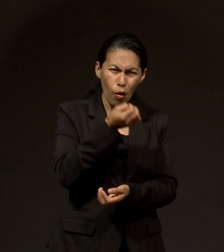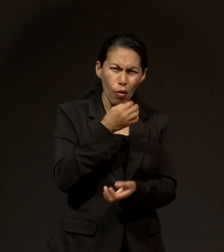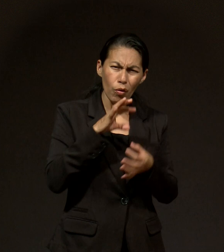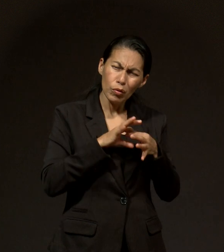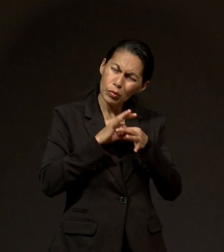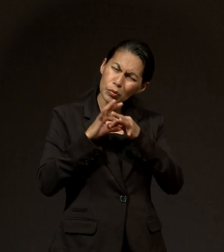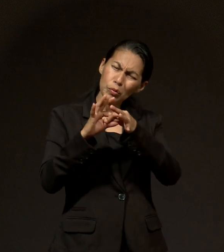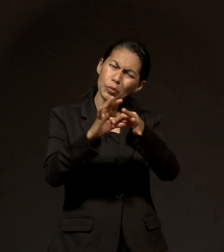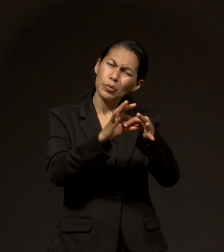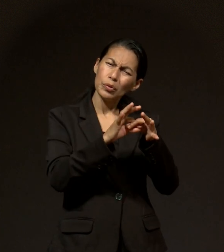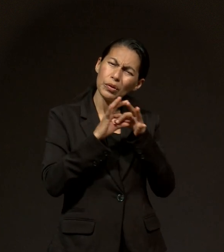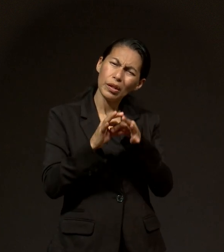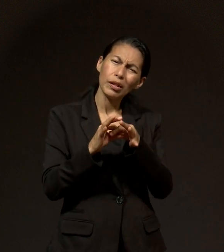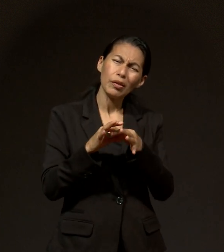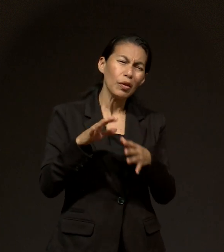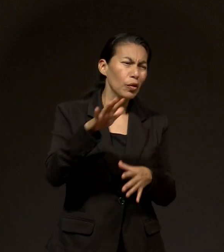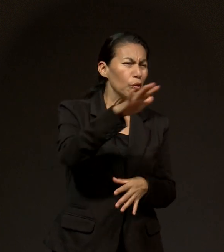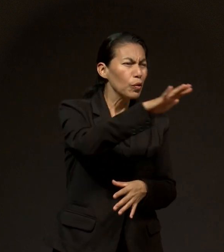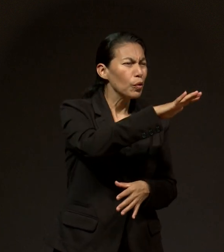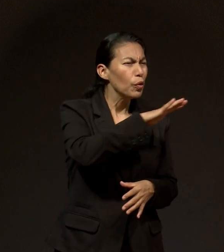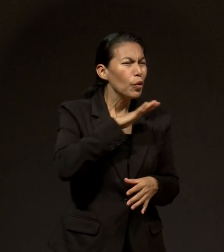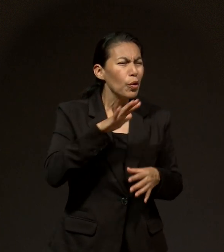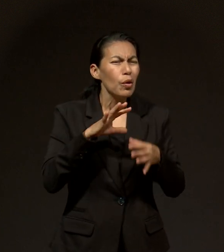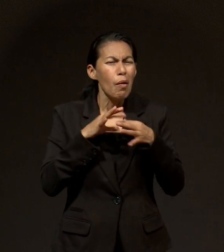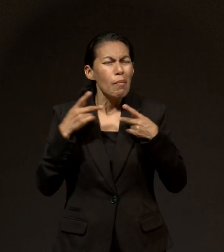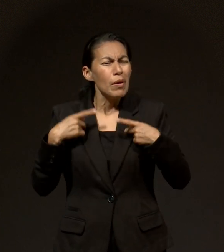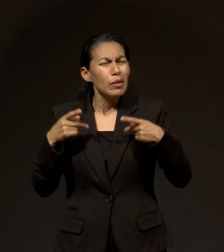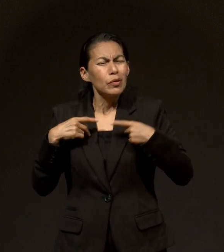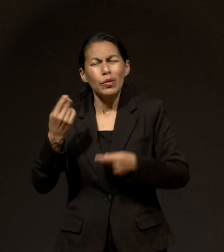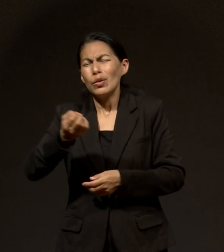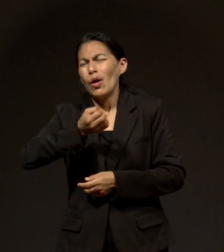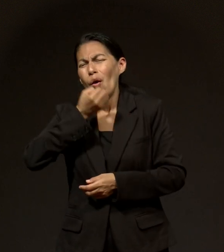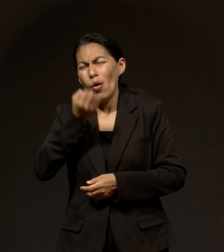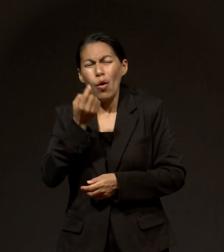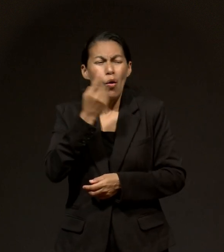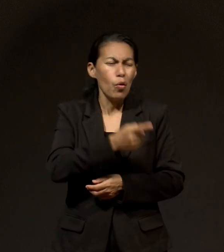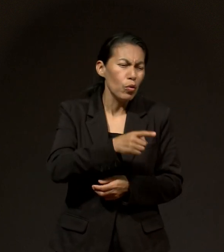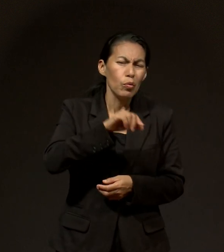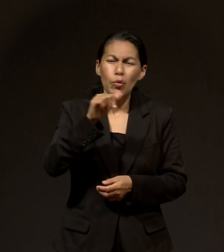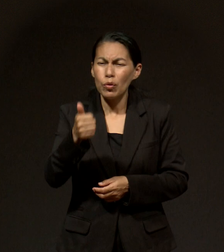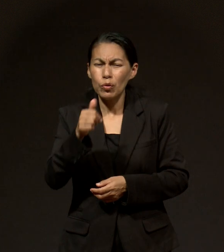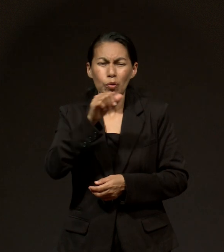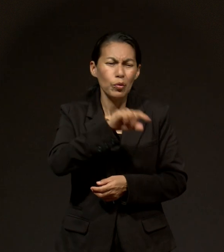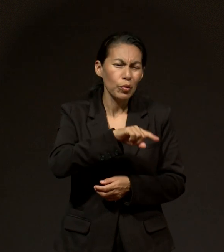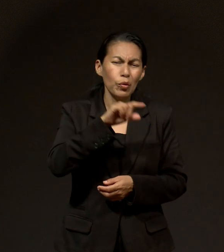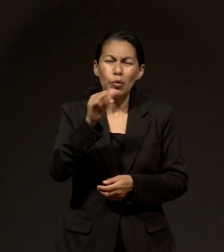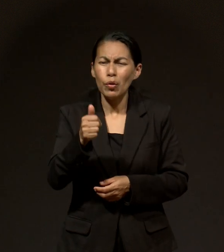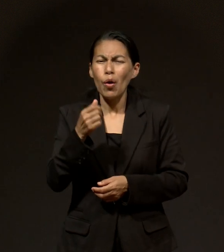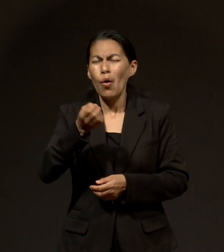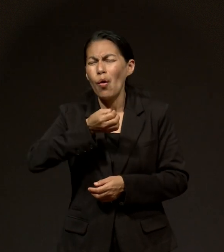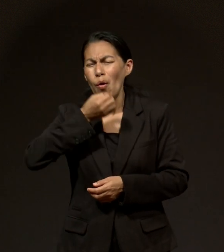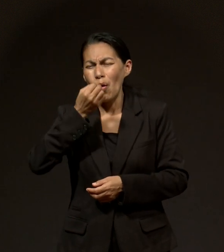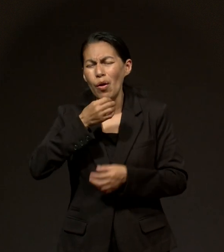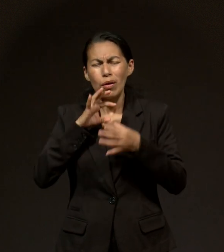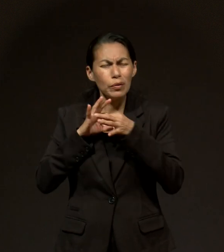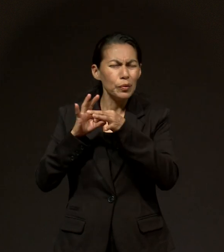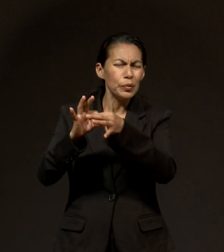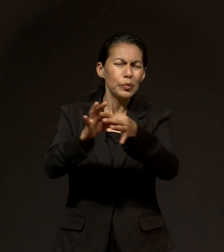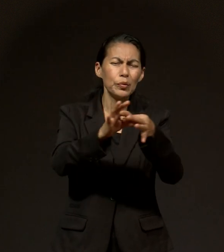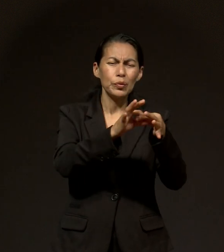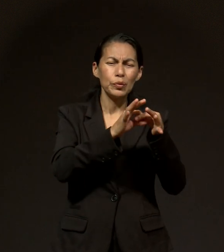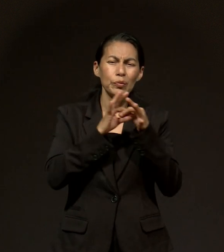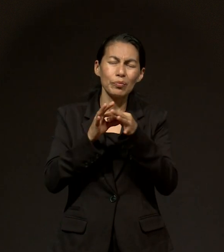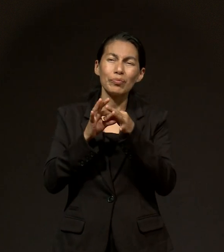ustedes en oración, para que formemos una enorme red de personas que oramos los unos por los otros y